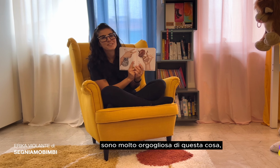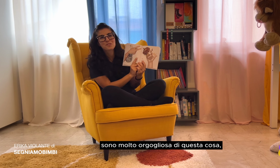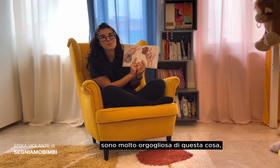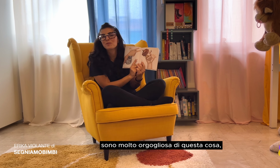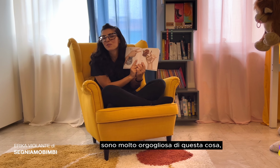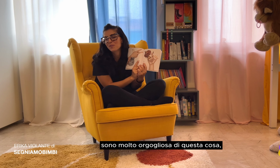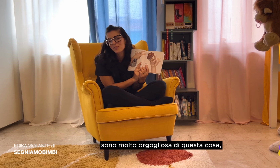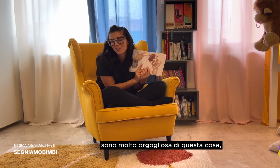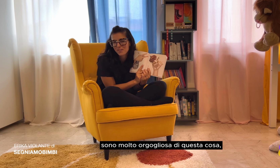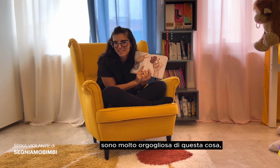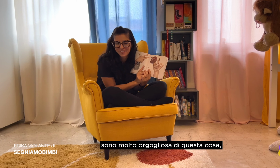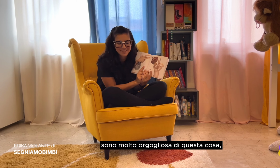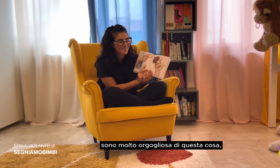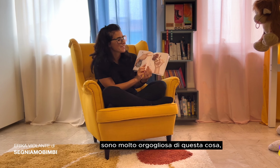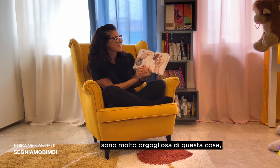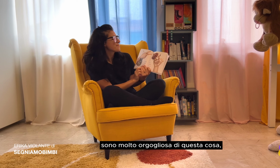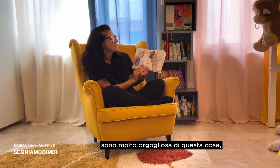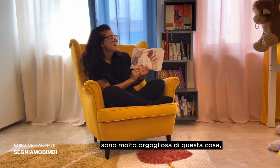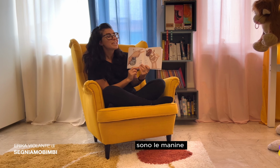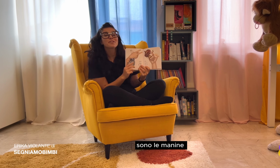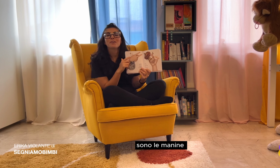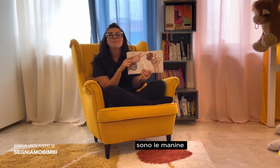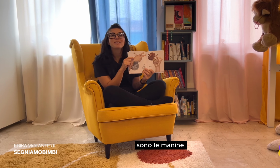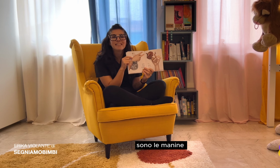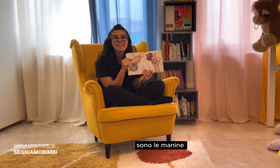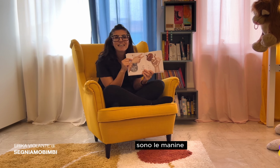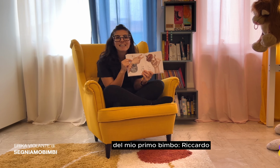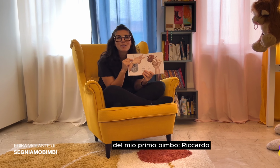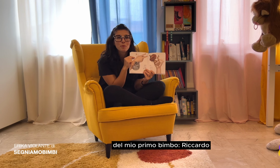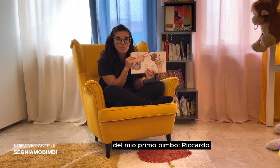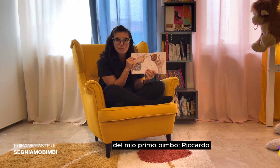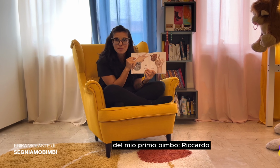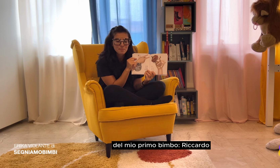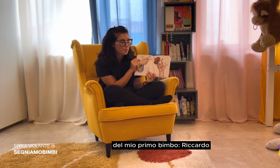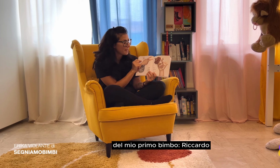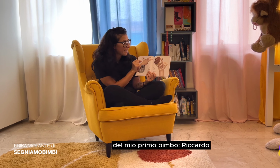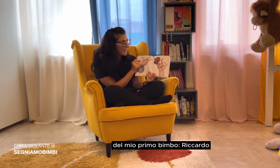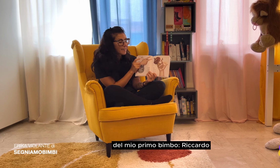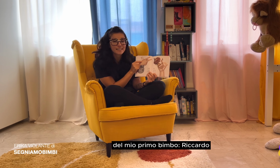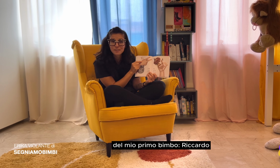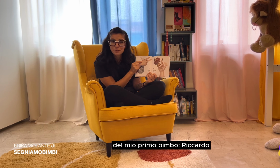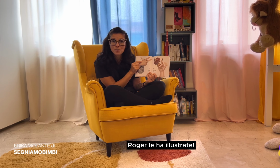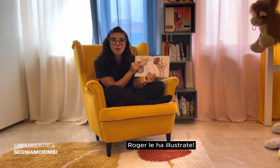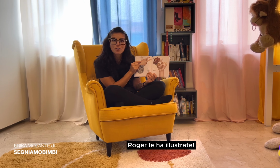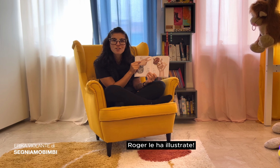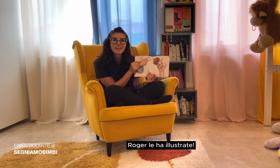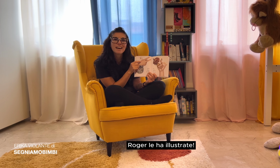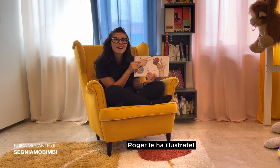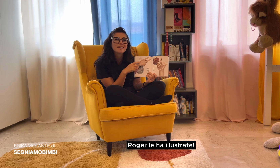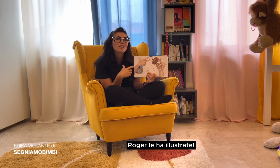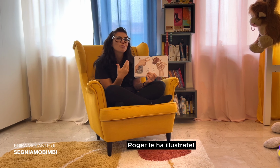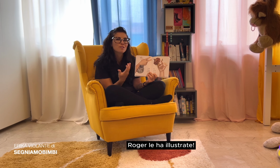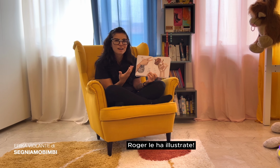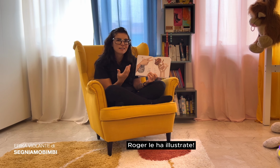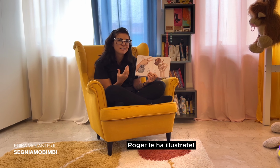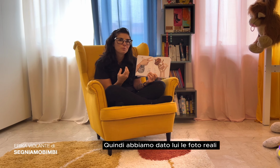sono molto orgogliosa di questa cosa, sono le manine del mio primo bimbo, di Riccardo. Roger le ha illustrate, quindi